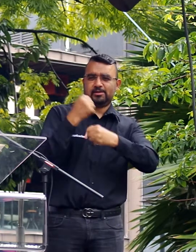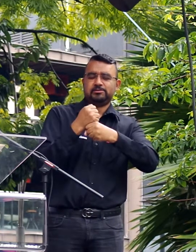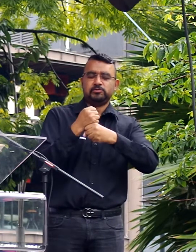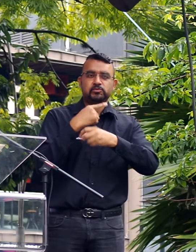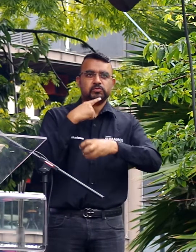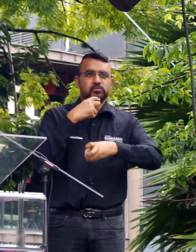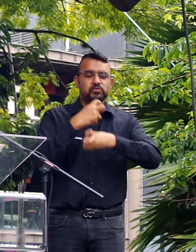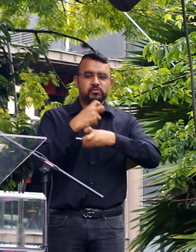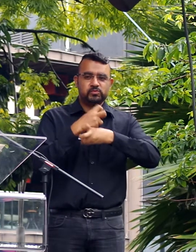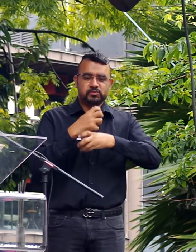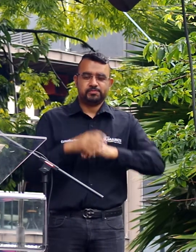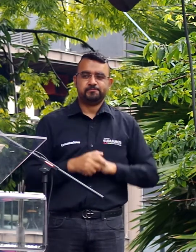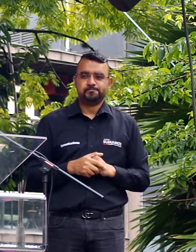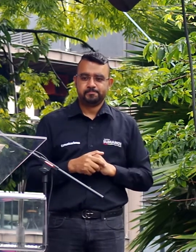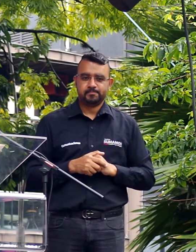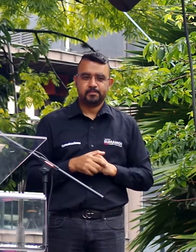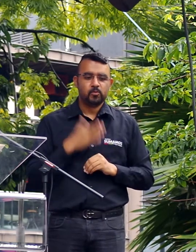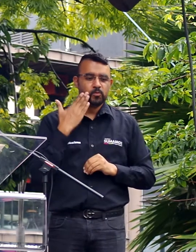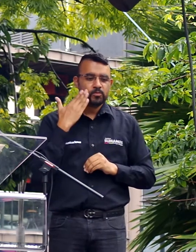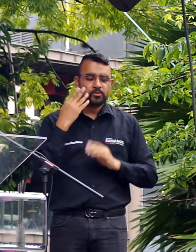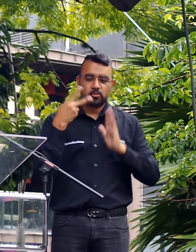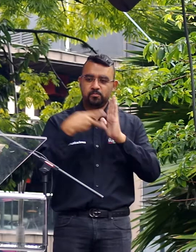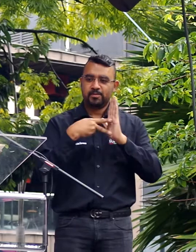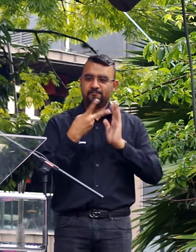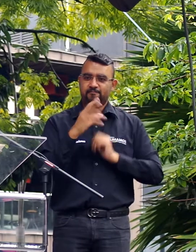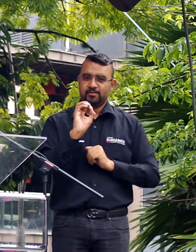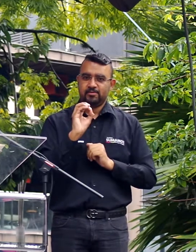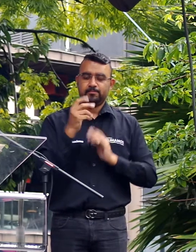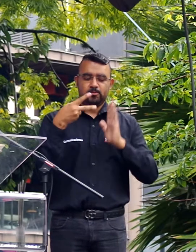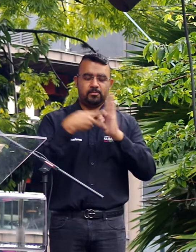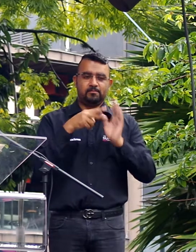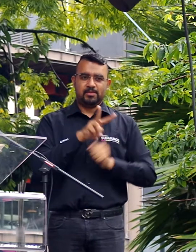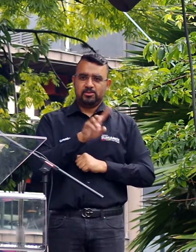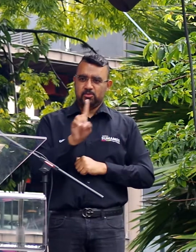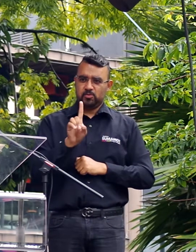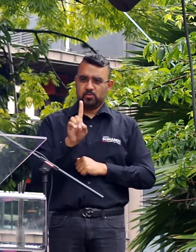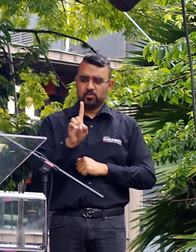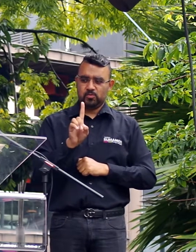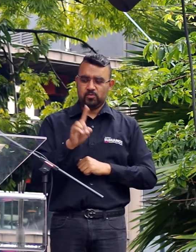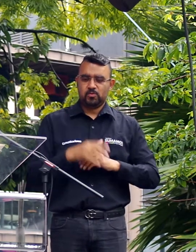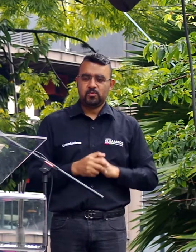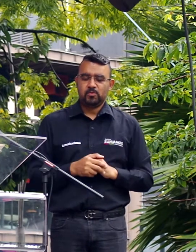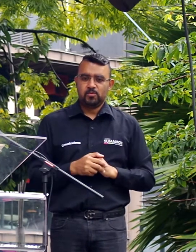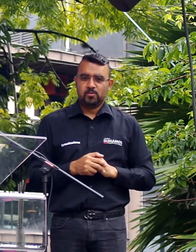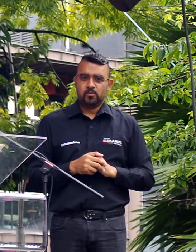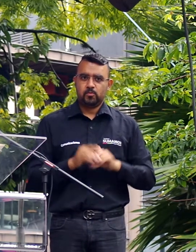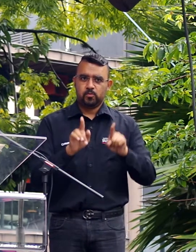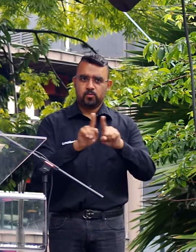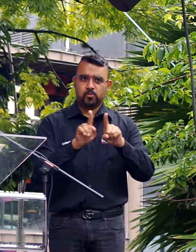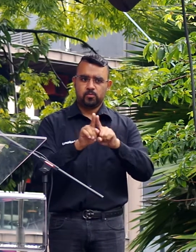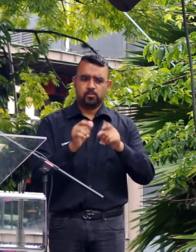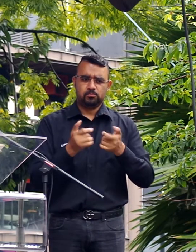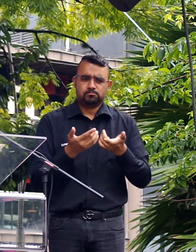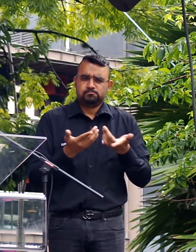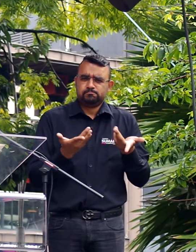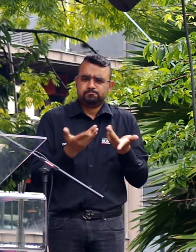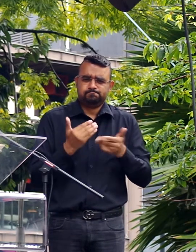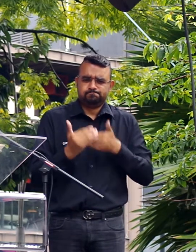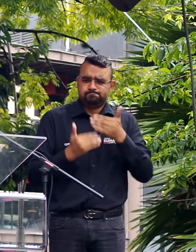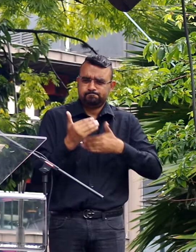difíciles. El 2020 y el 2021 nos sirvió a todos los